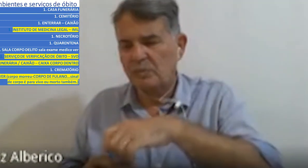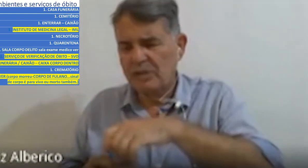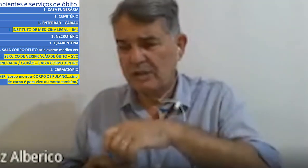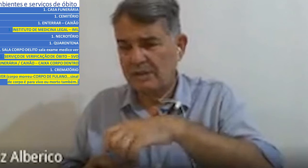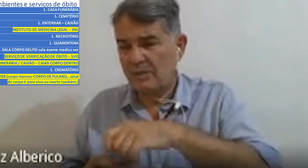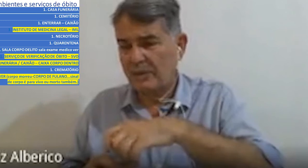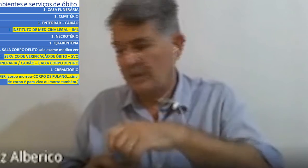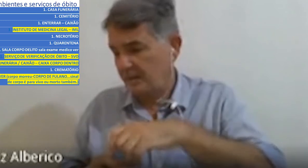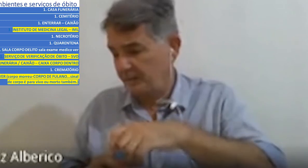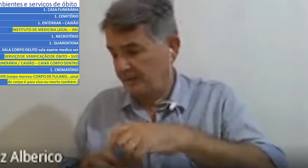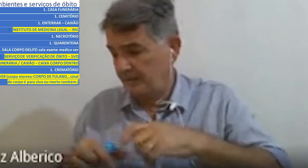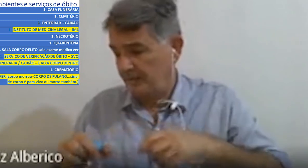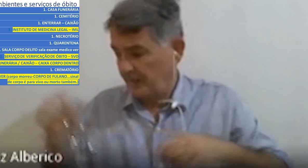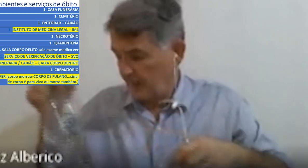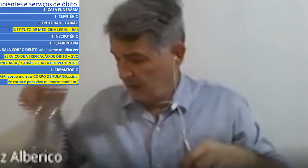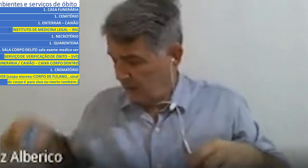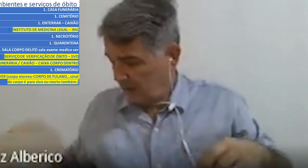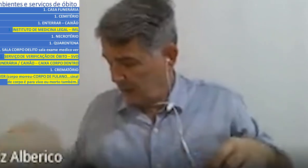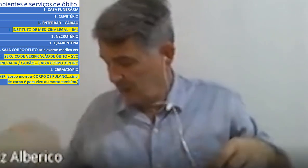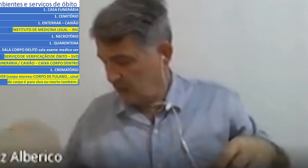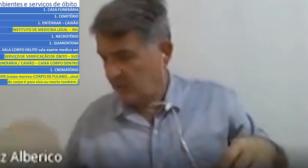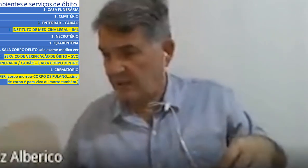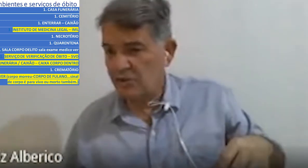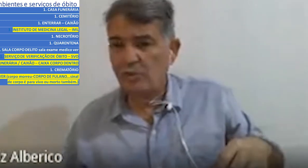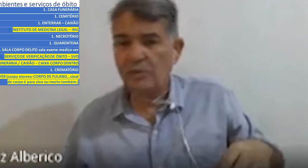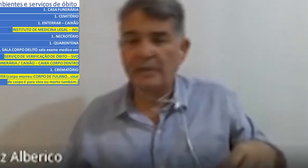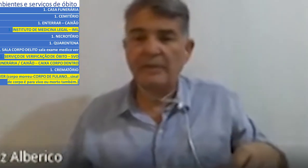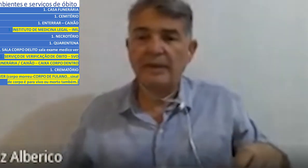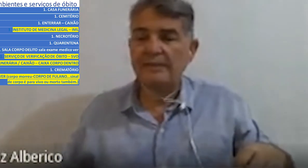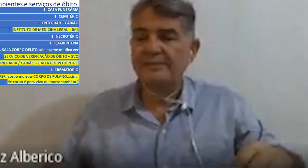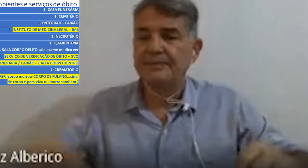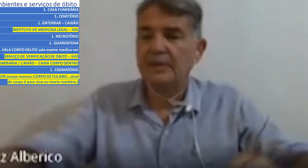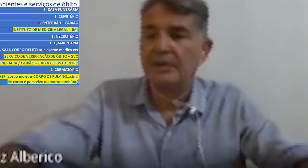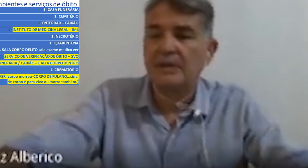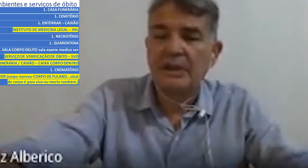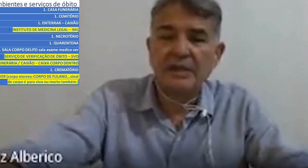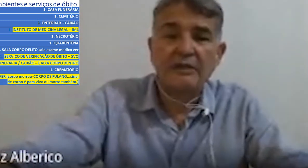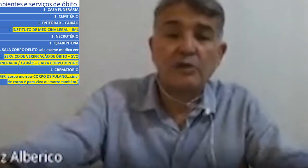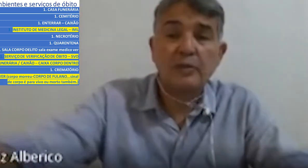Muita atenção para ele. E no determinado dia, ela chegou para trabalhar e ele estava aos